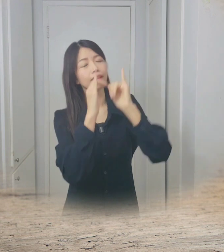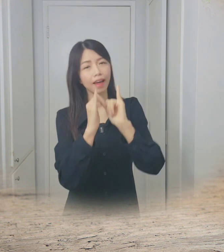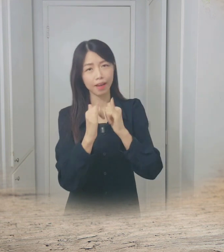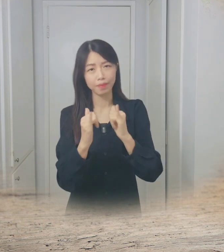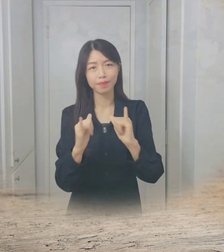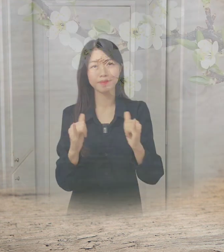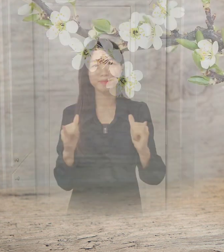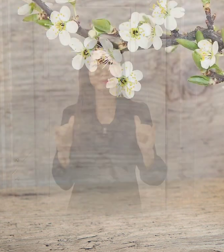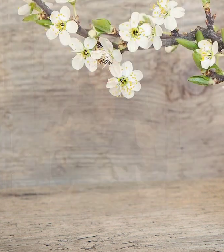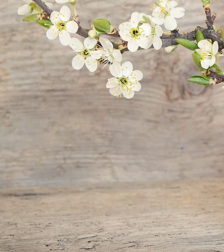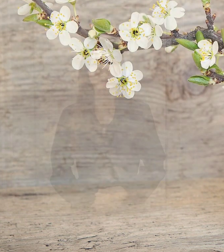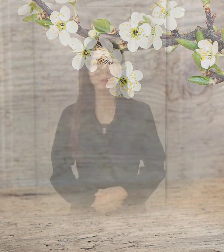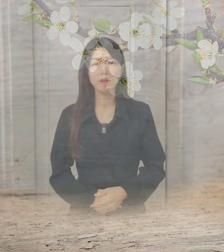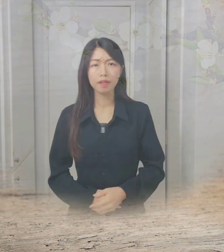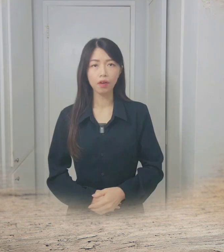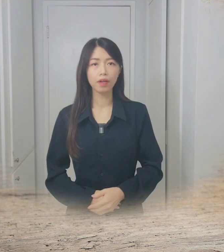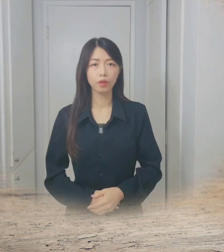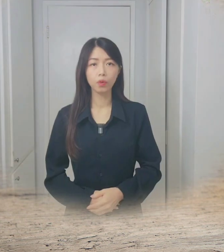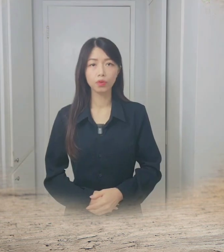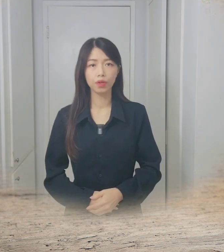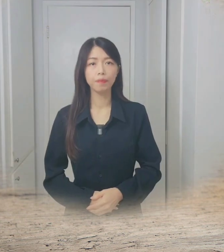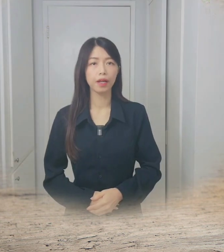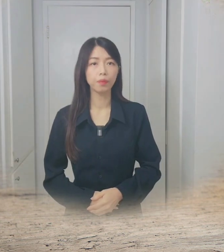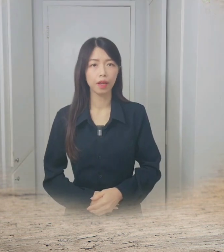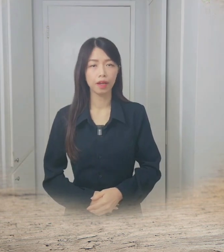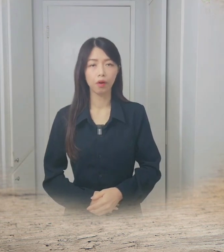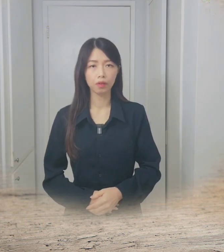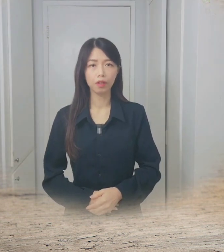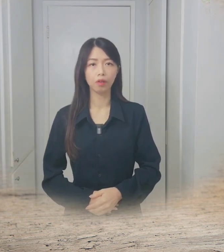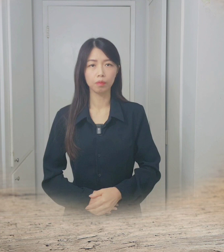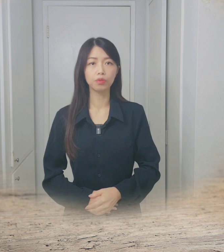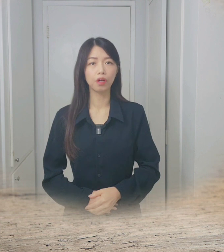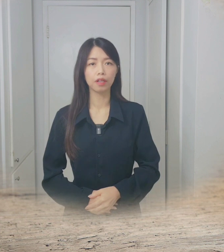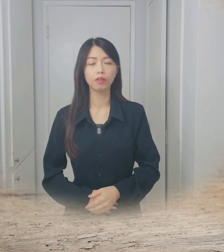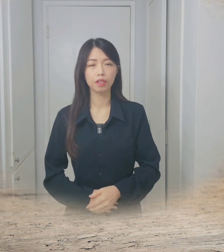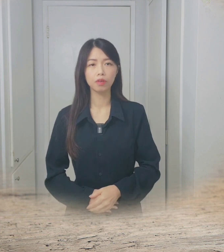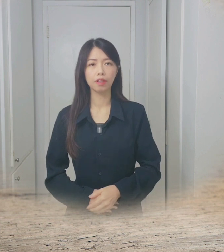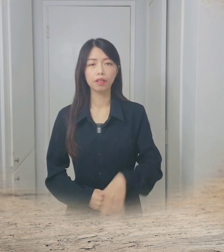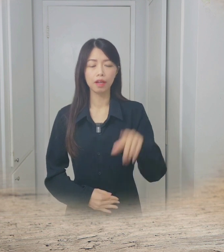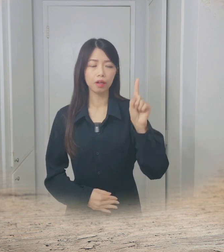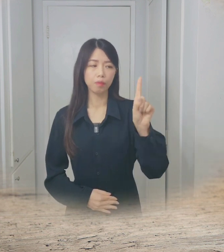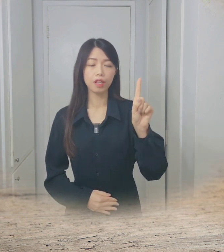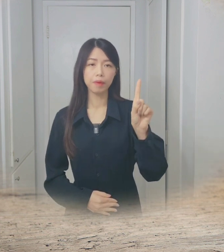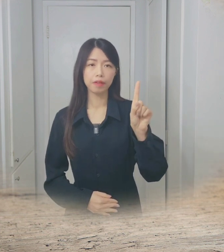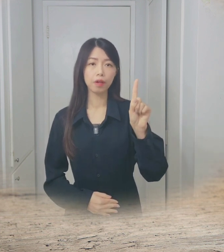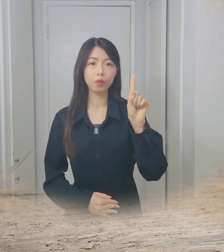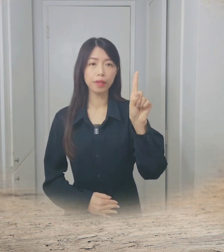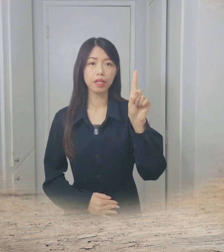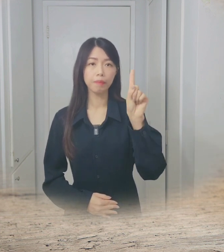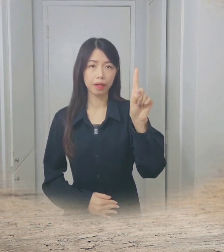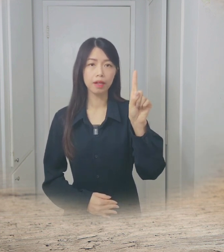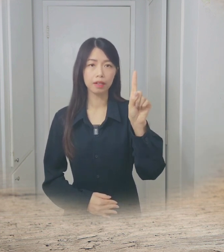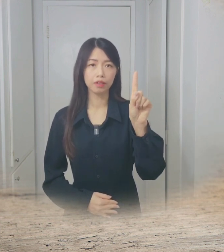사람 어떠한 상황에도 주를 바라보네 어떤 무엇 이런 뜻의 수어는 검지를 펴서